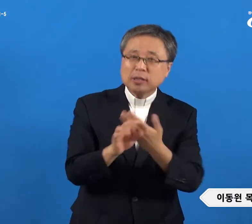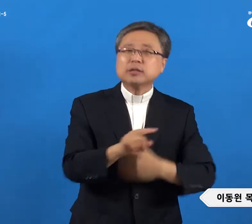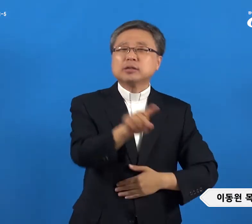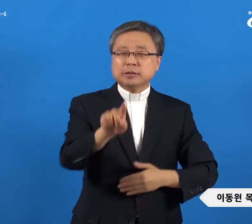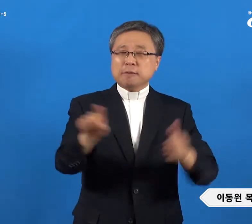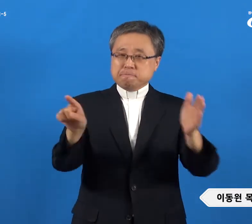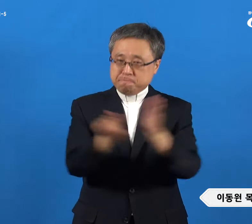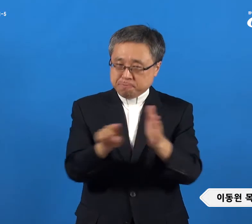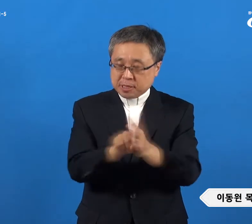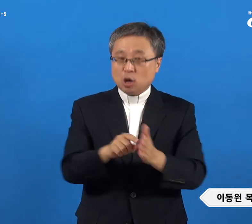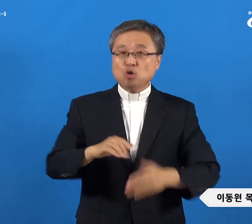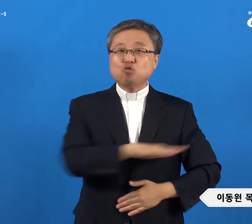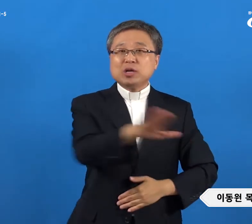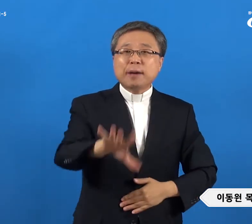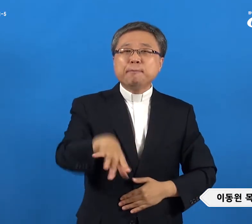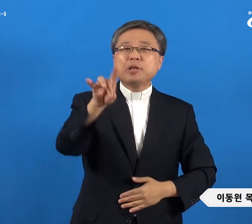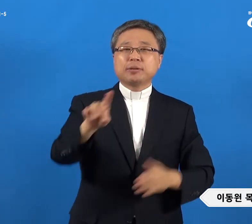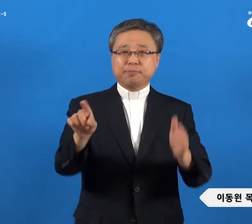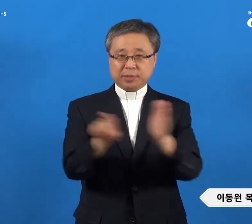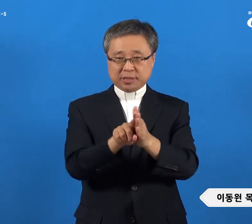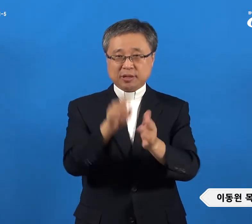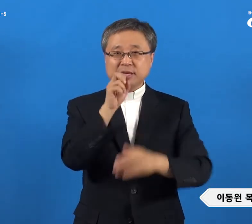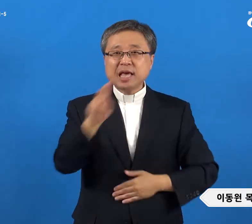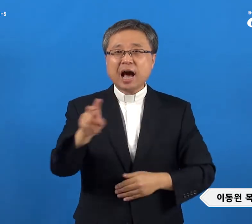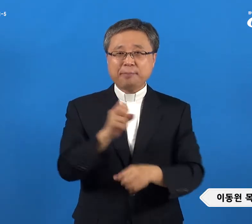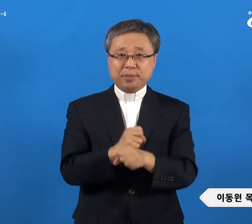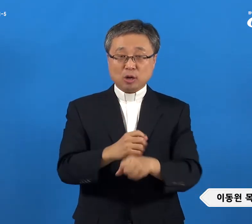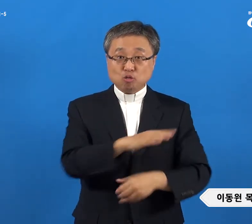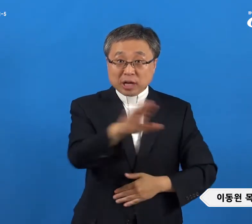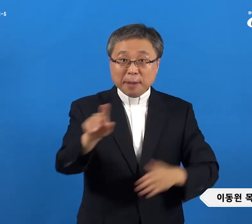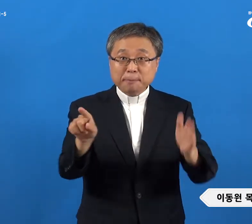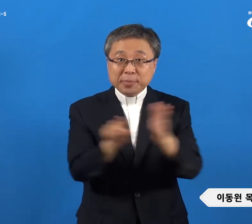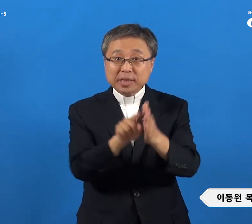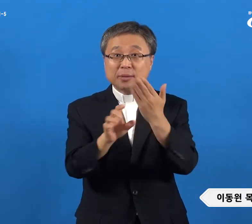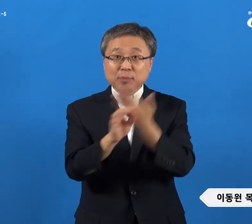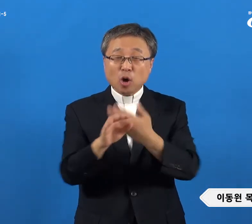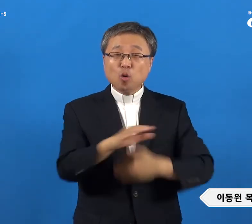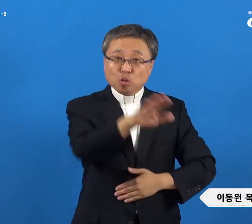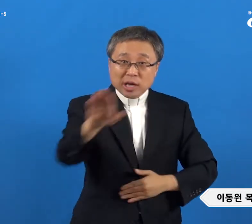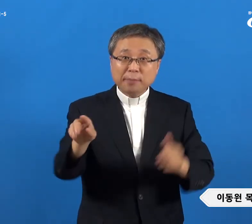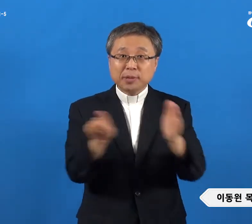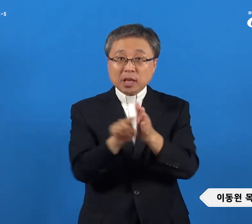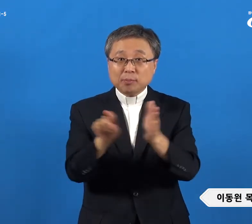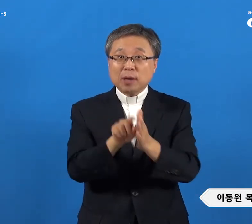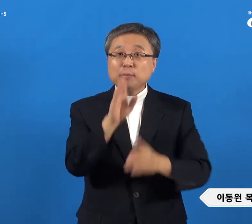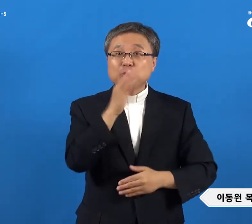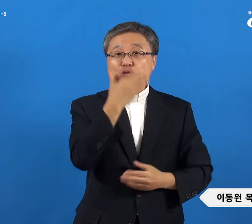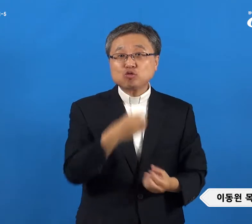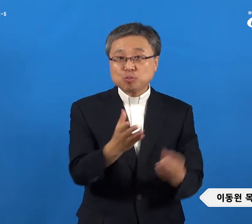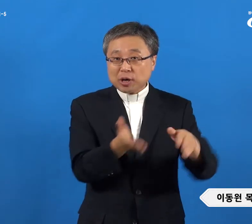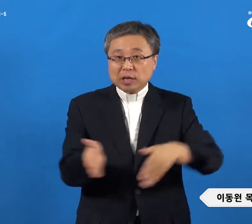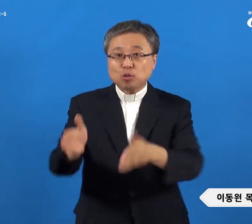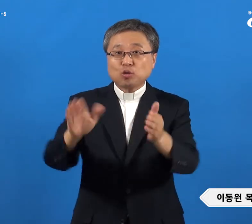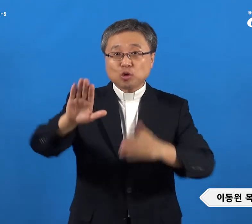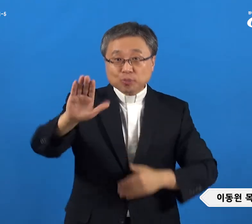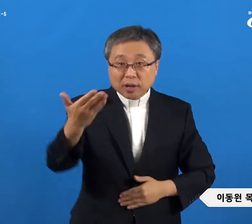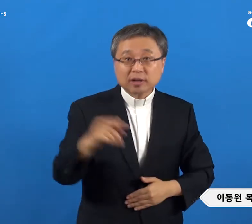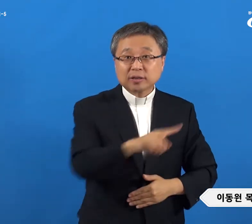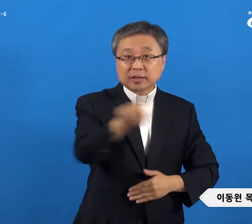라고 우리가 믿어야 한다는 것입니다. 우리가 믿으면 우리의 믿음이 바로 축복의 통로가 되어 그들의 인생 속에